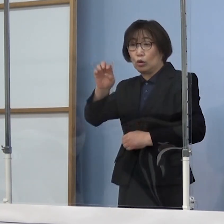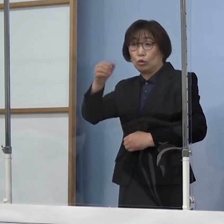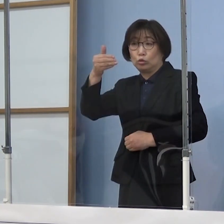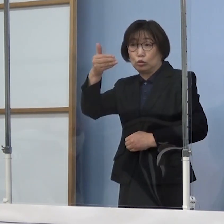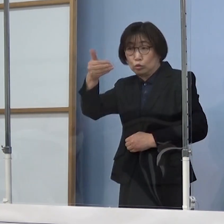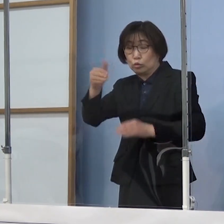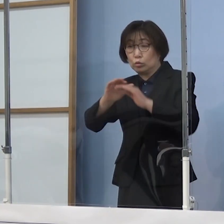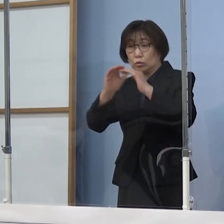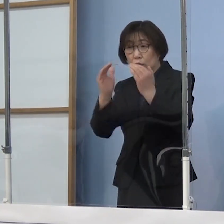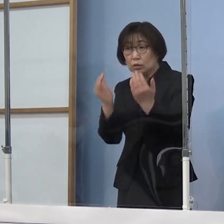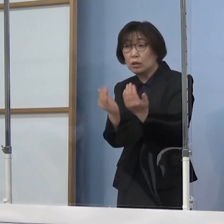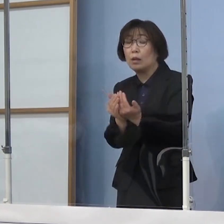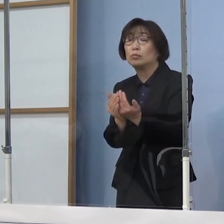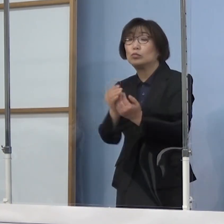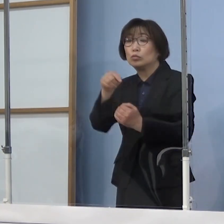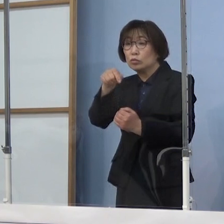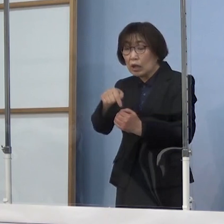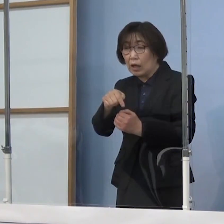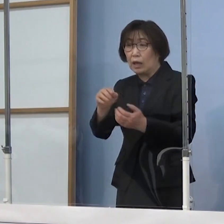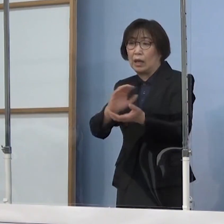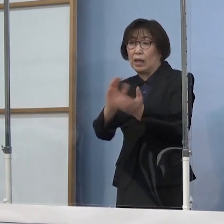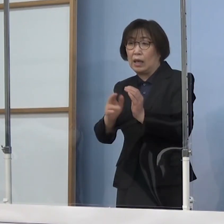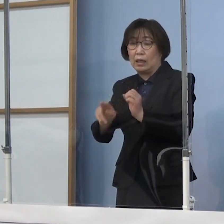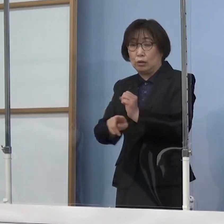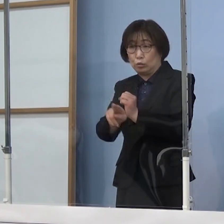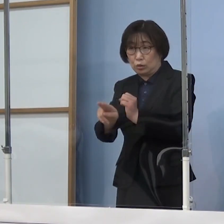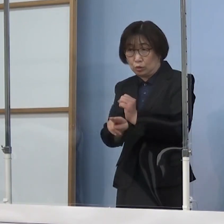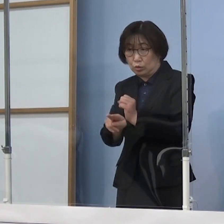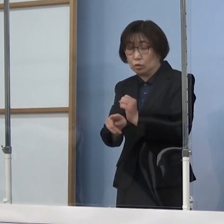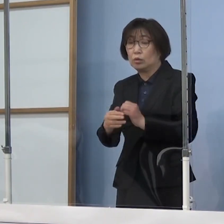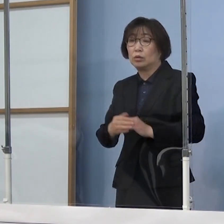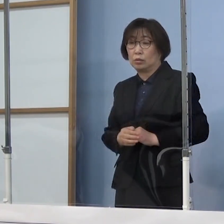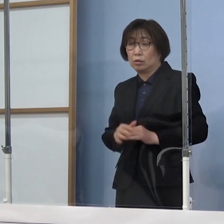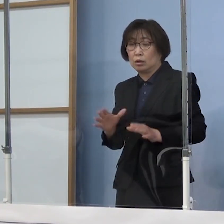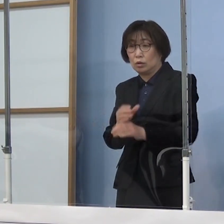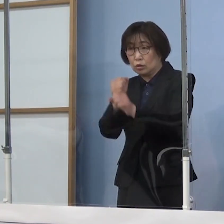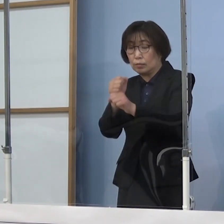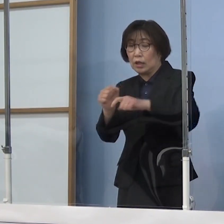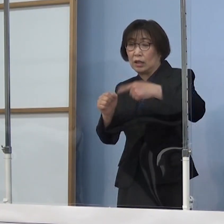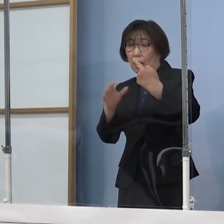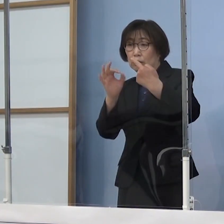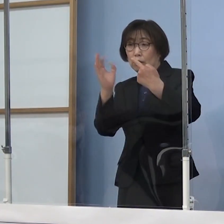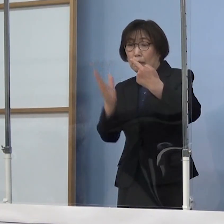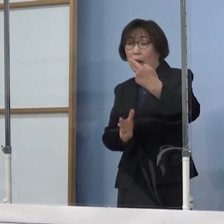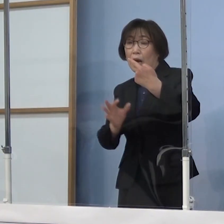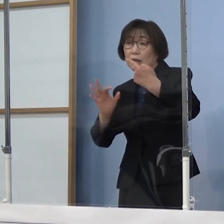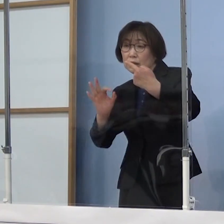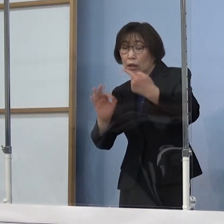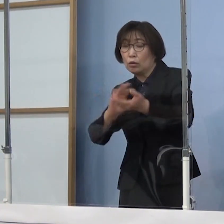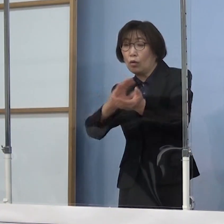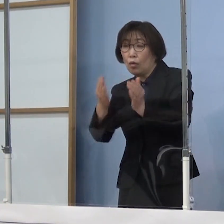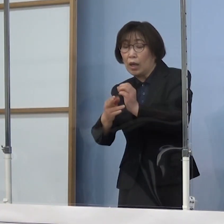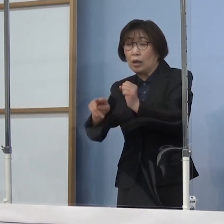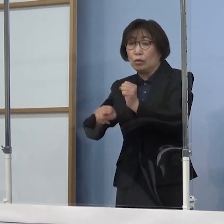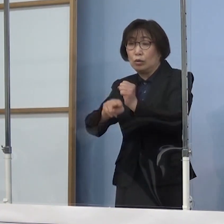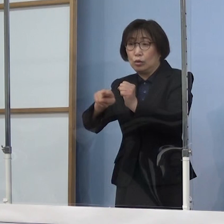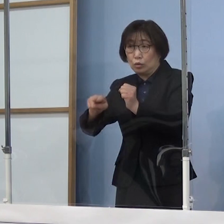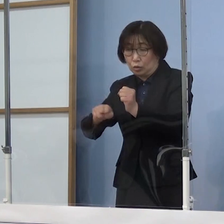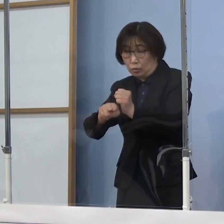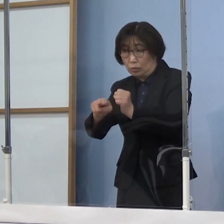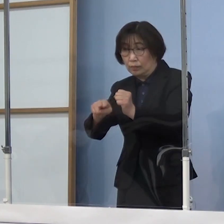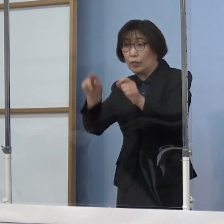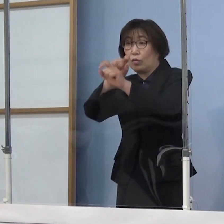が変異株、つまり 100% 変異株となってしまったということ